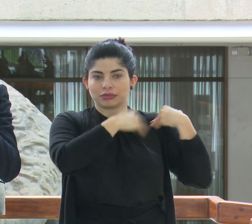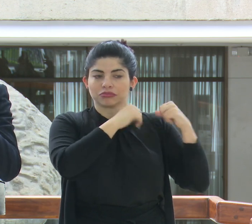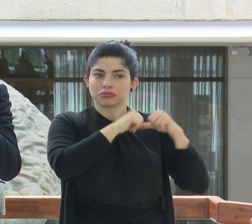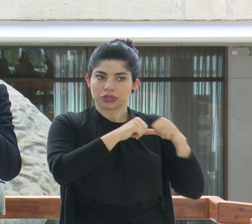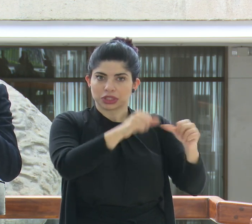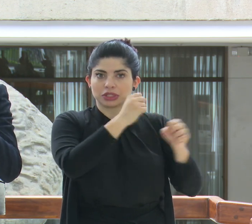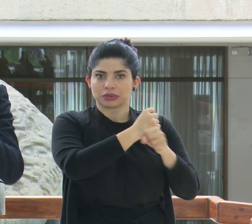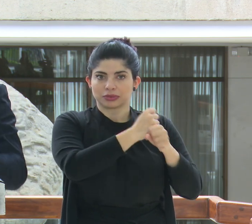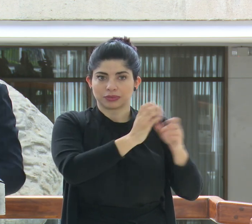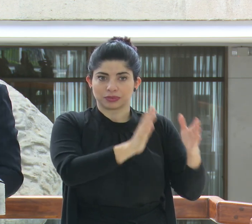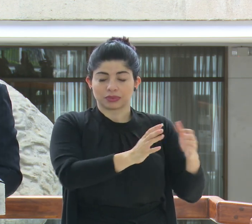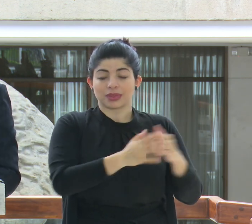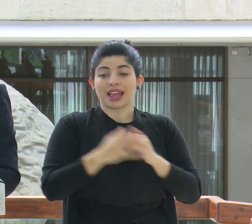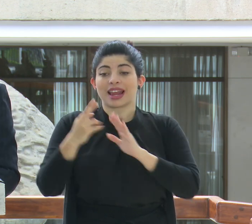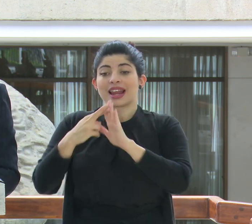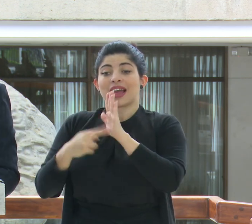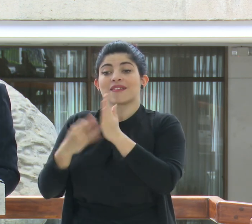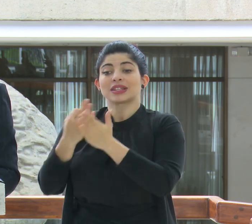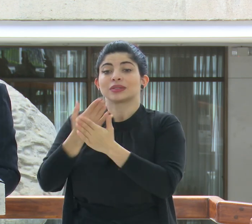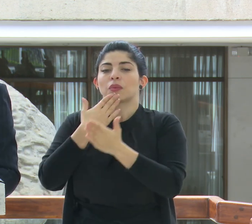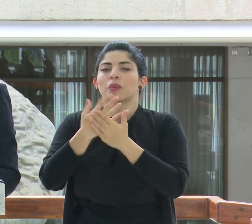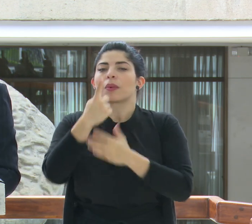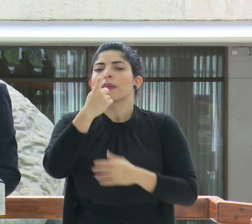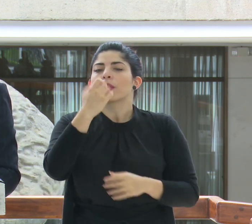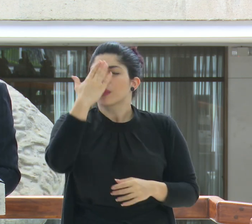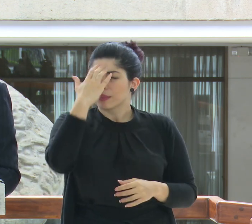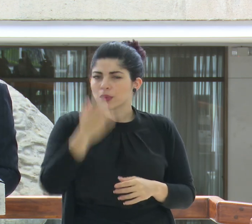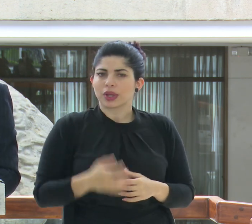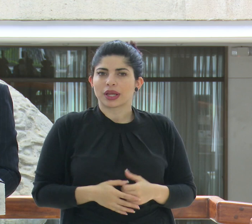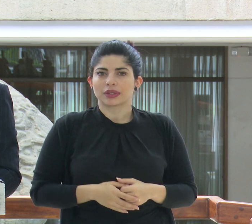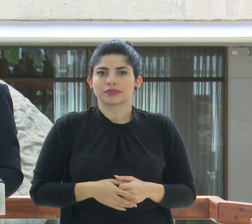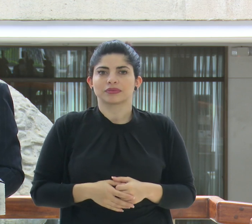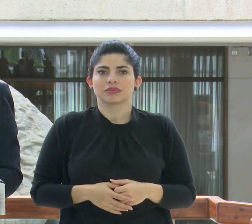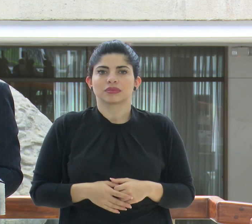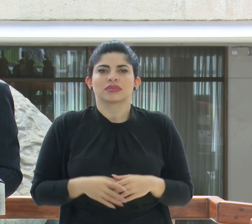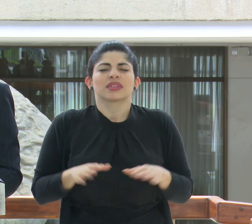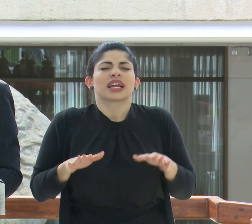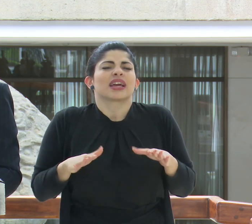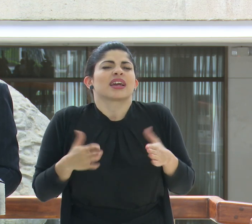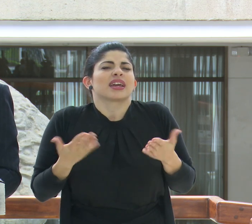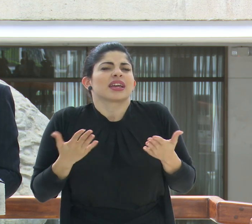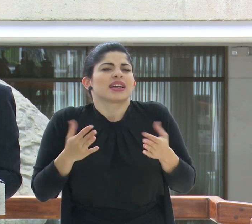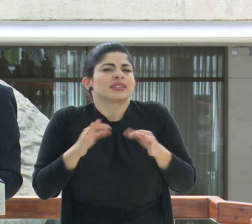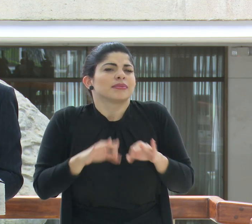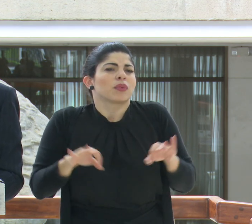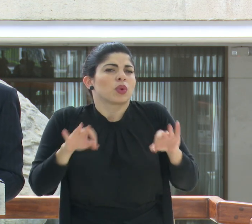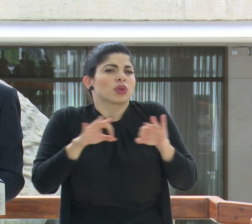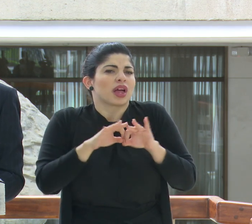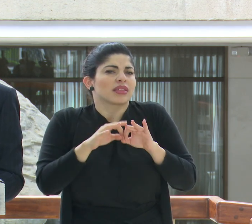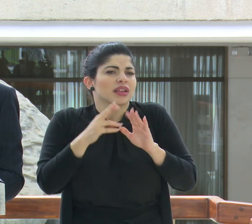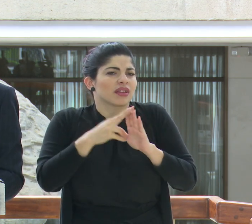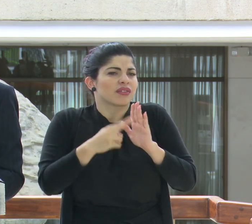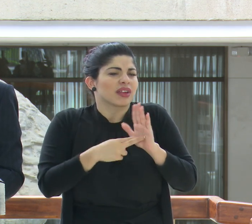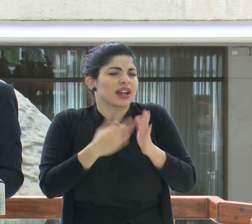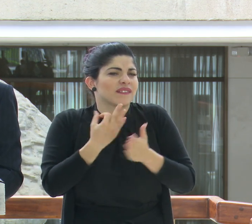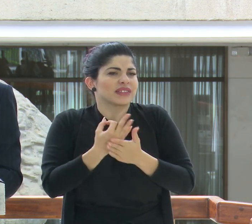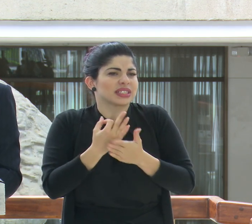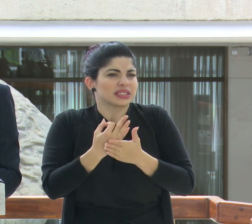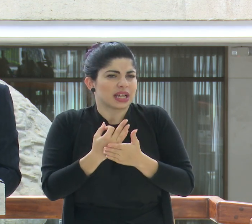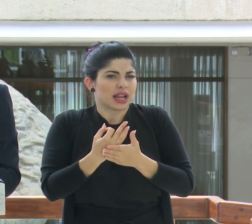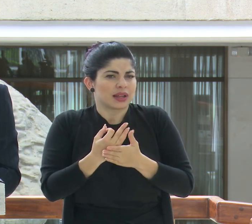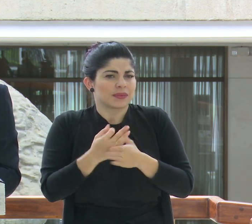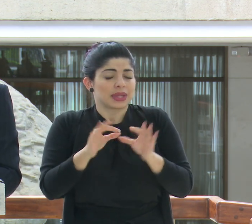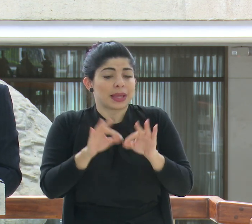La pregunta en materia de regla fiscal es buena porque, a ver, ¿qué es lo importante en materia de la regla fiscal? Y